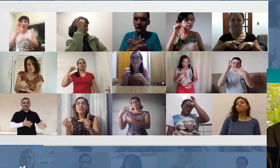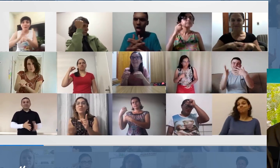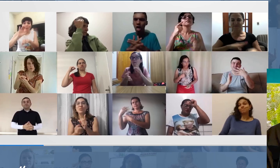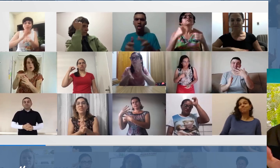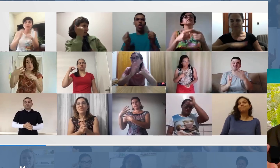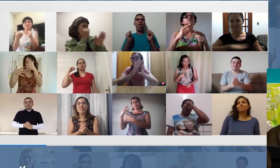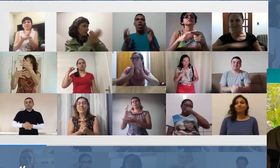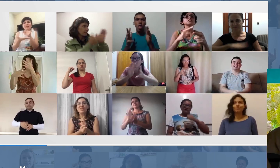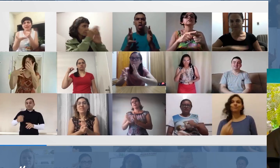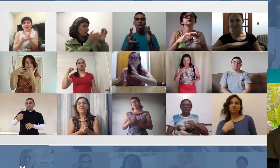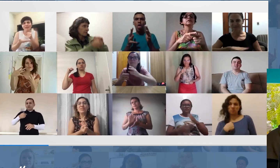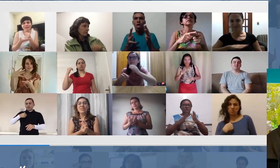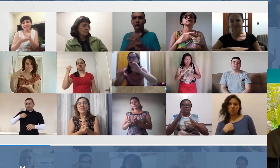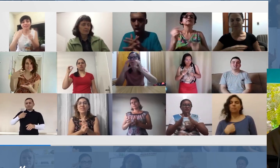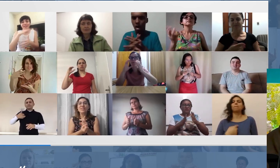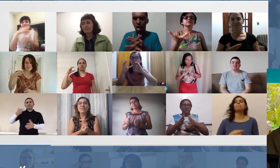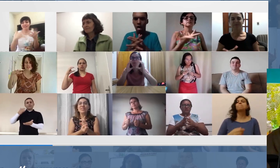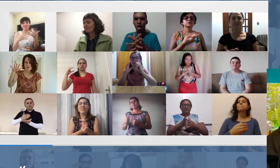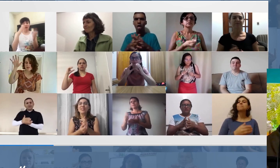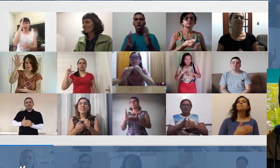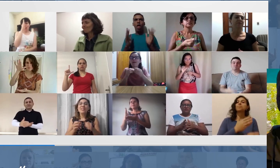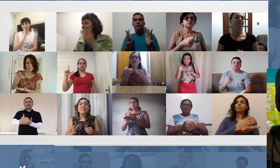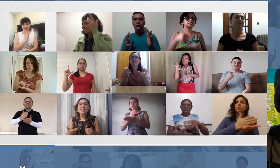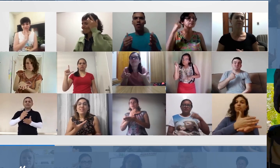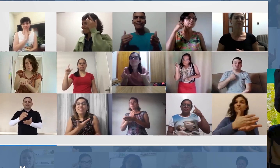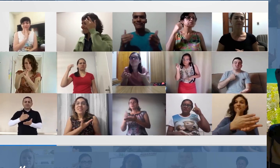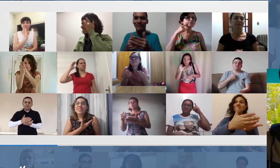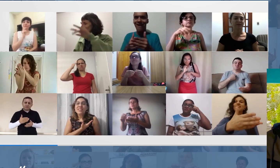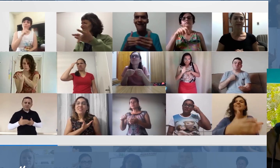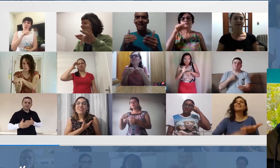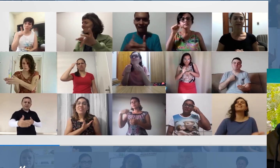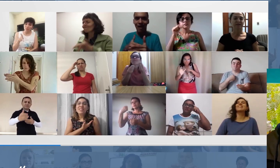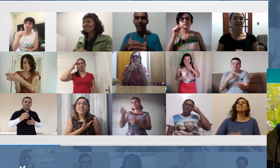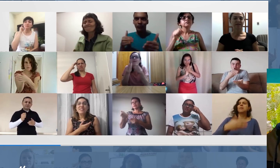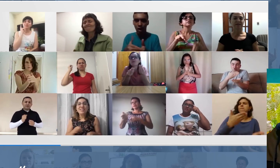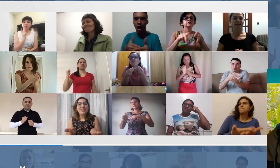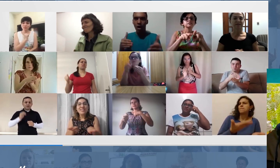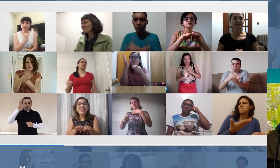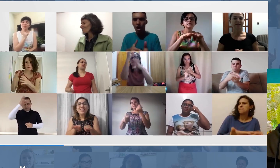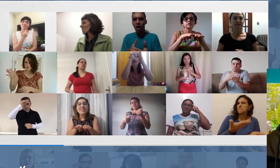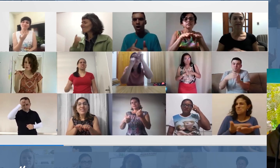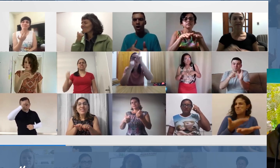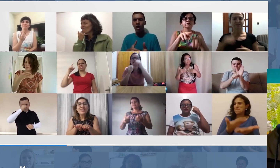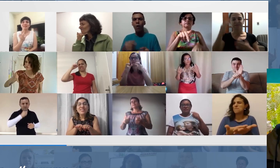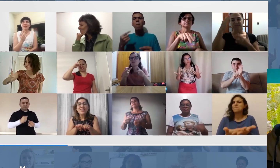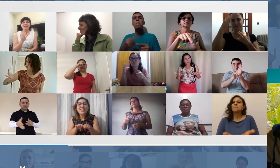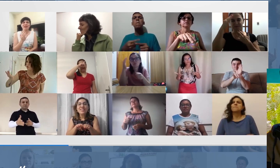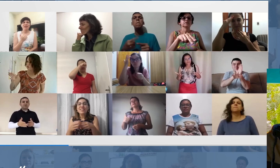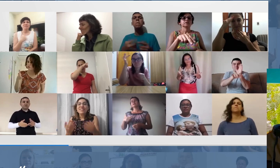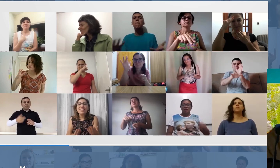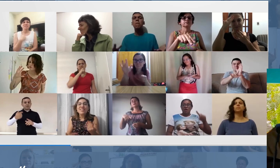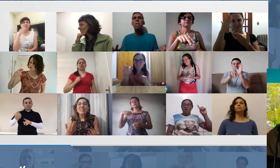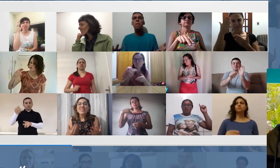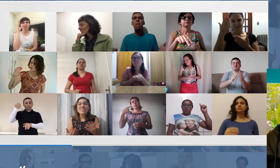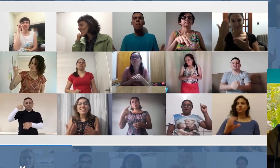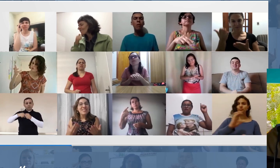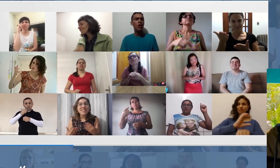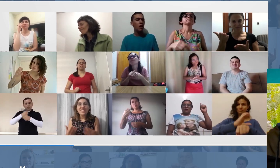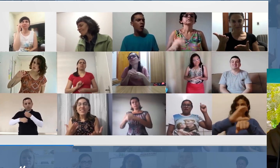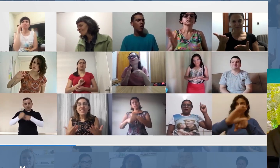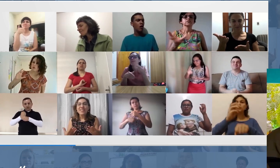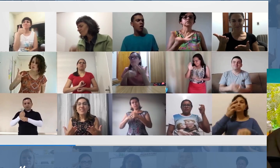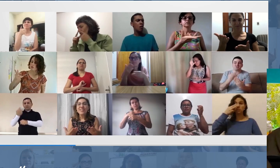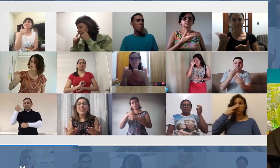boa parte do dia, quem está na fase de fazer faculdade, pós-graduação, ou mesmo quem estava ainda no ensino médio. Aqui